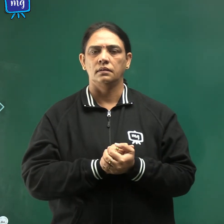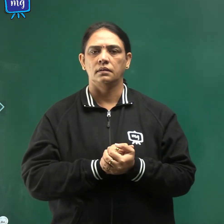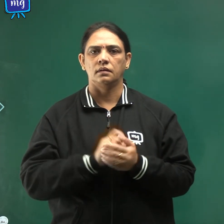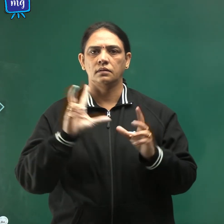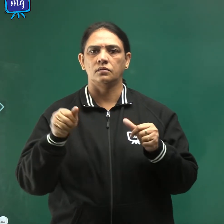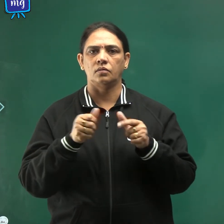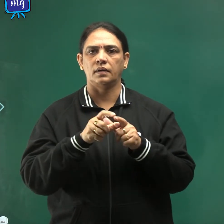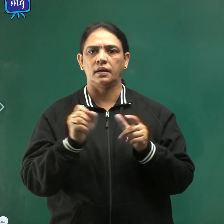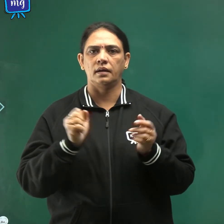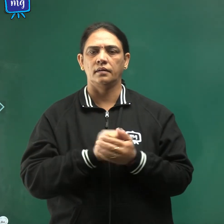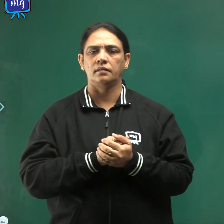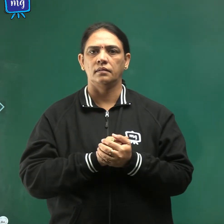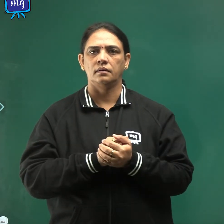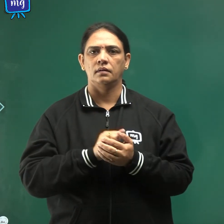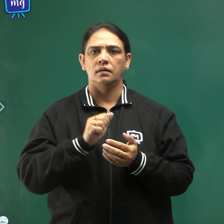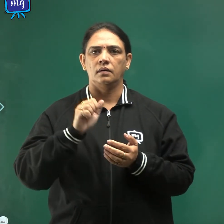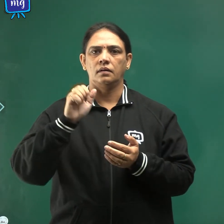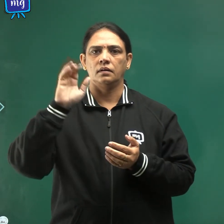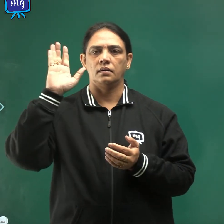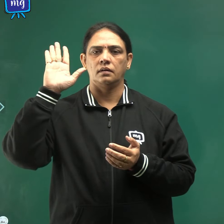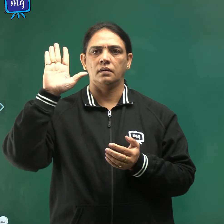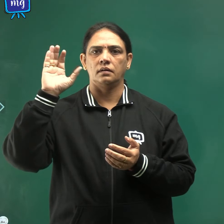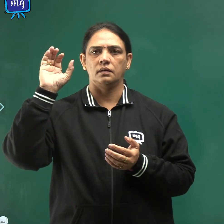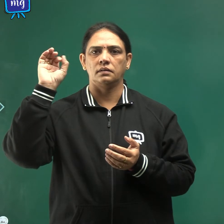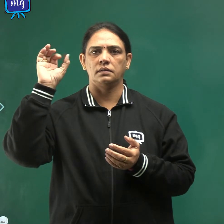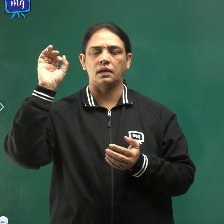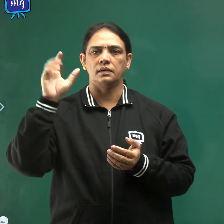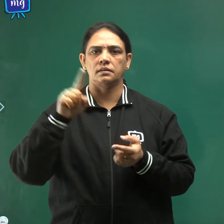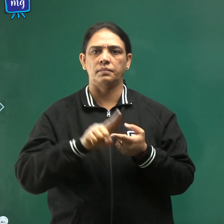हल करेंगे। 40 प्लस